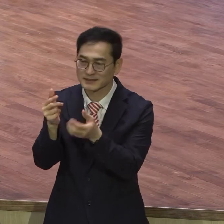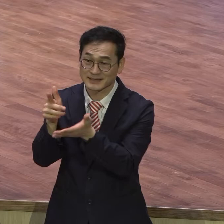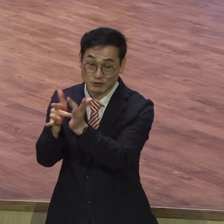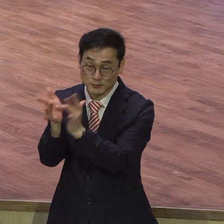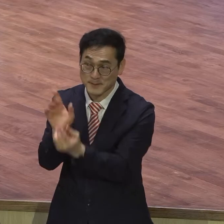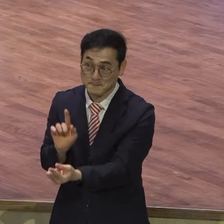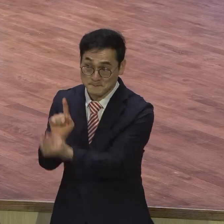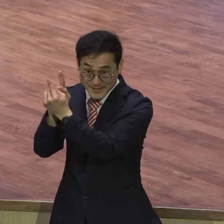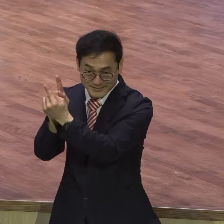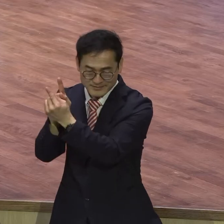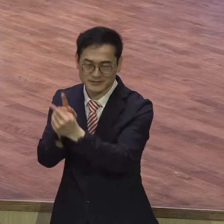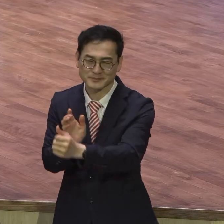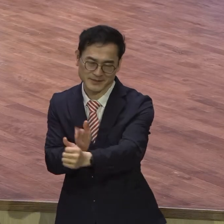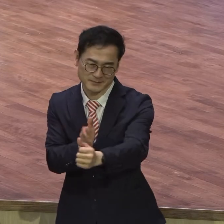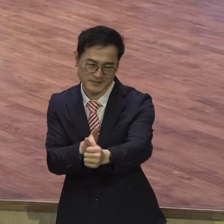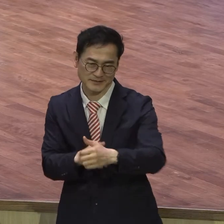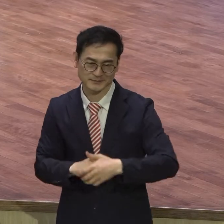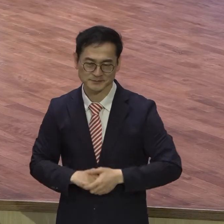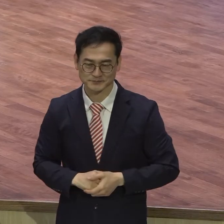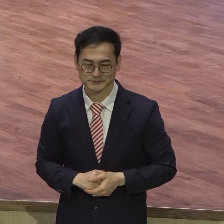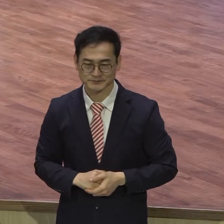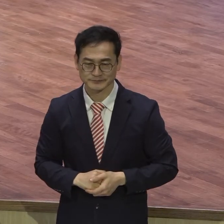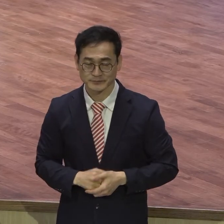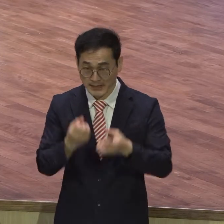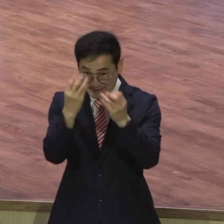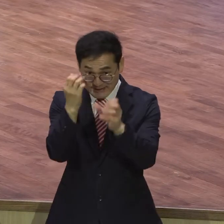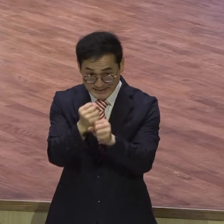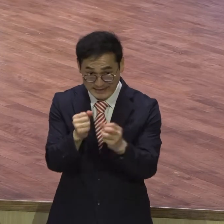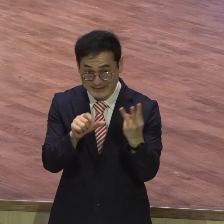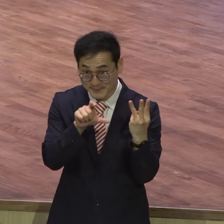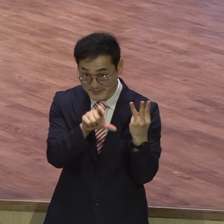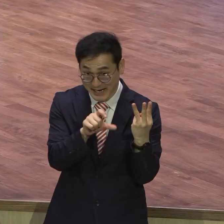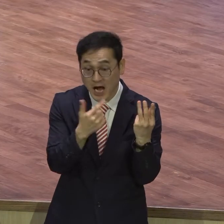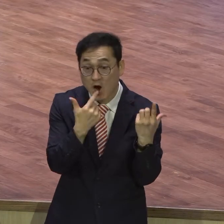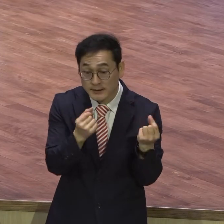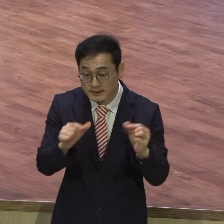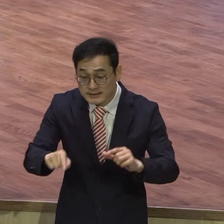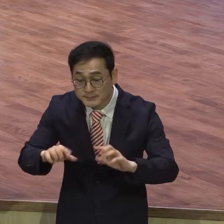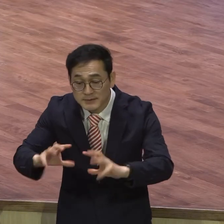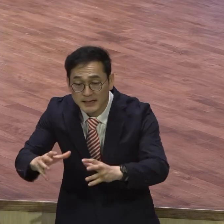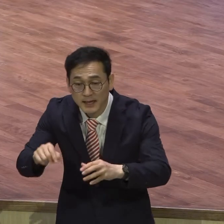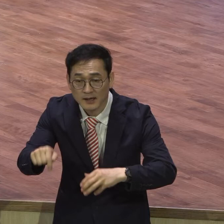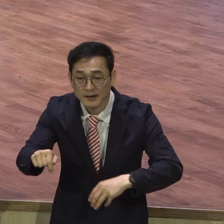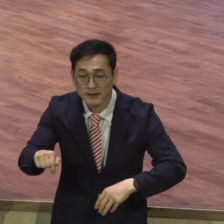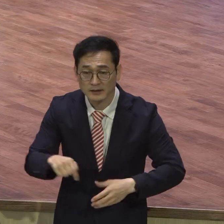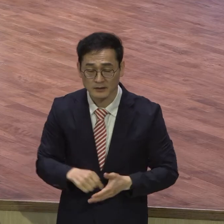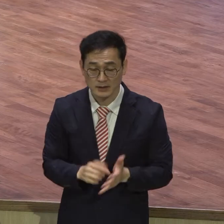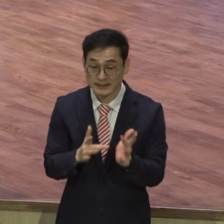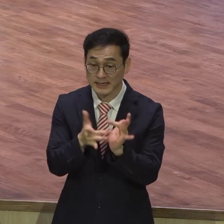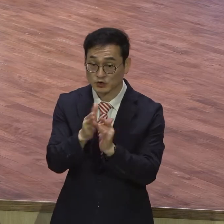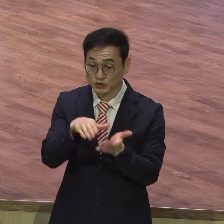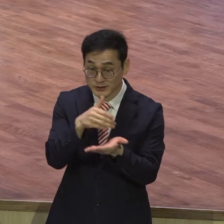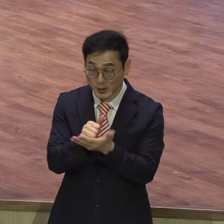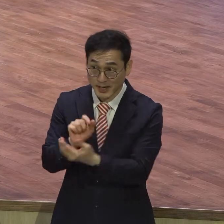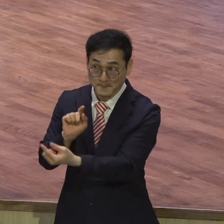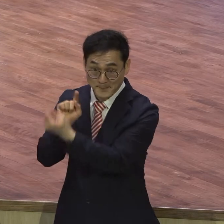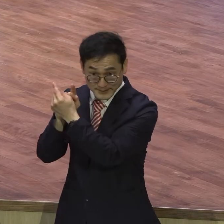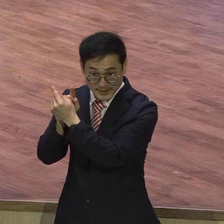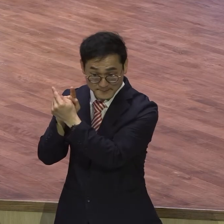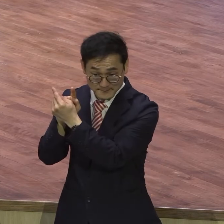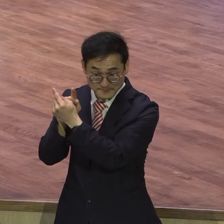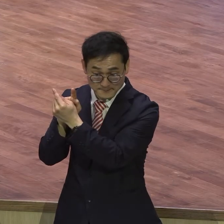그런데 우리가 살고 있는 이 장세의 3장 현장, 불신 현장에는 예수 그리스도의 만남을